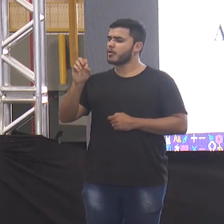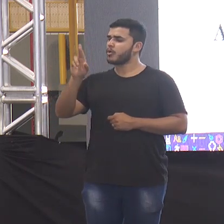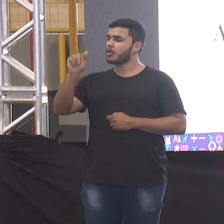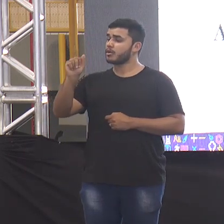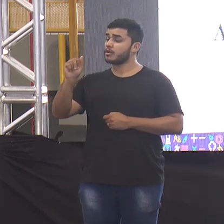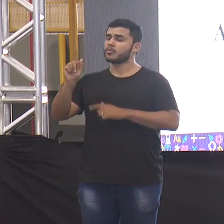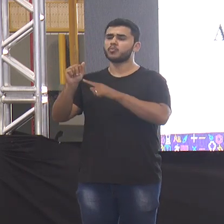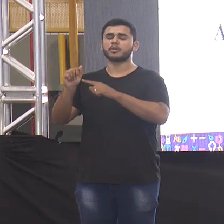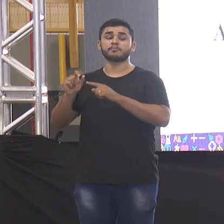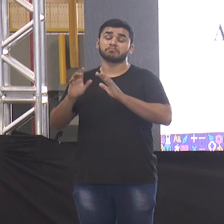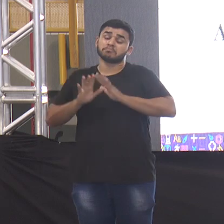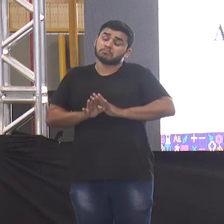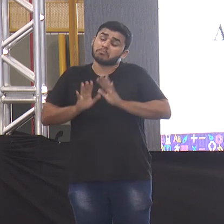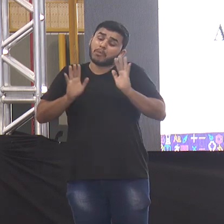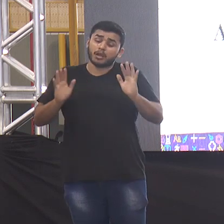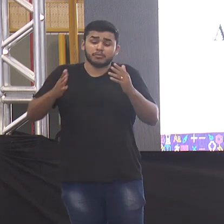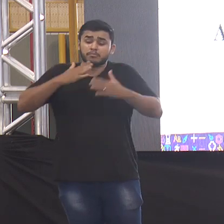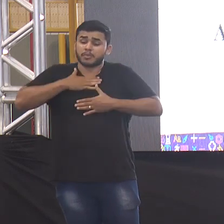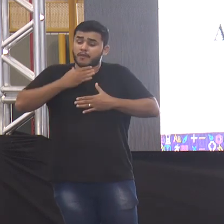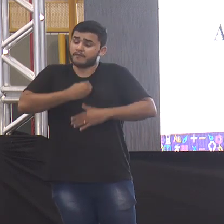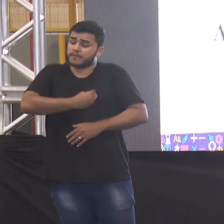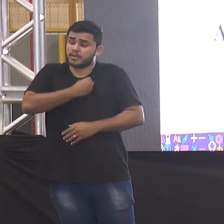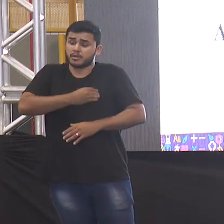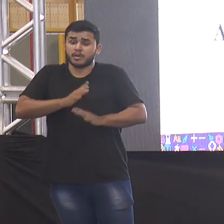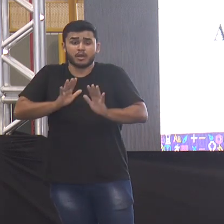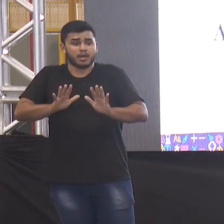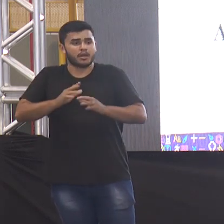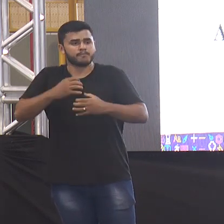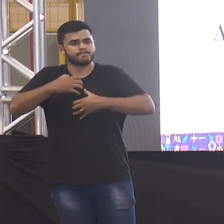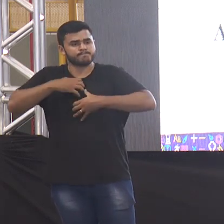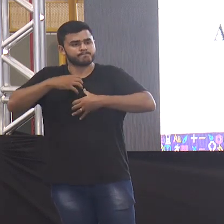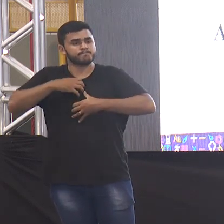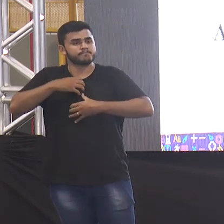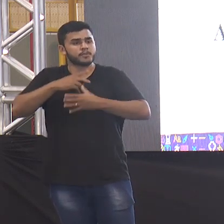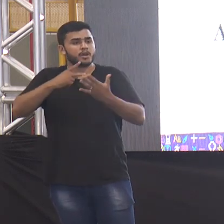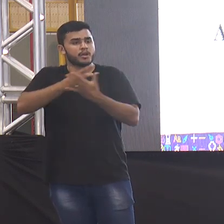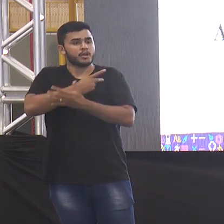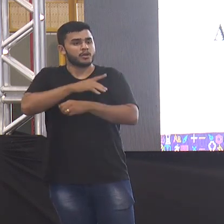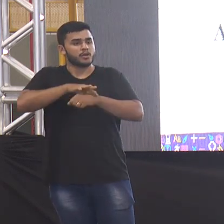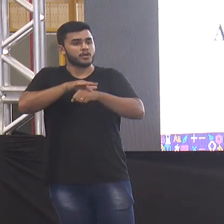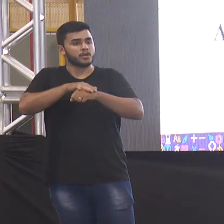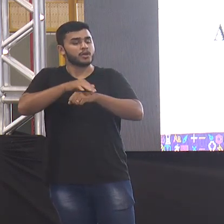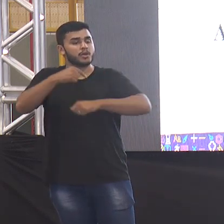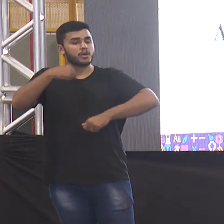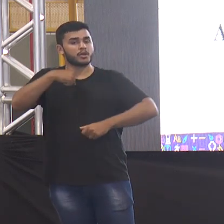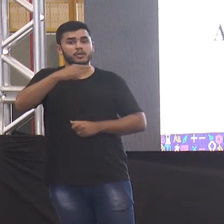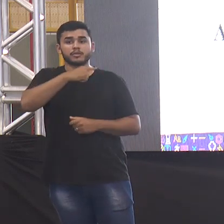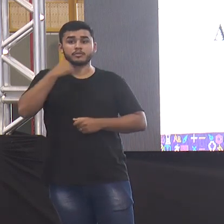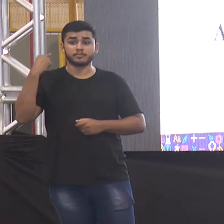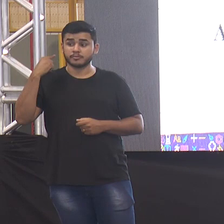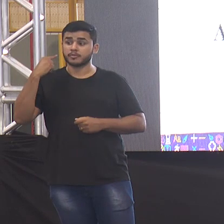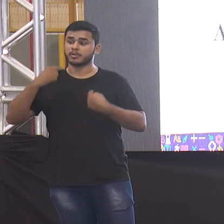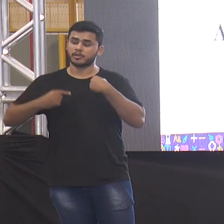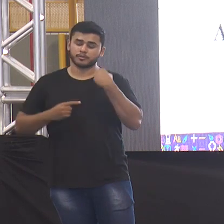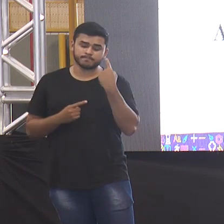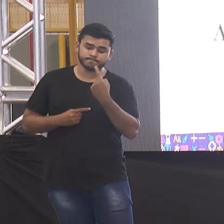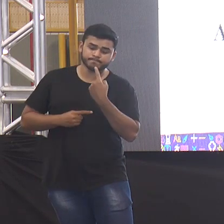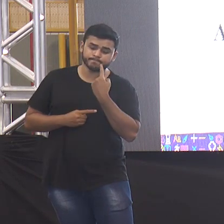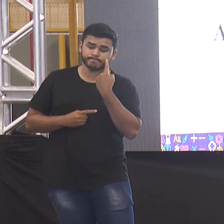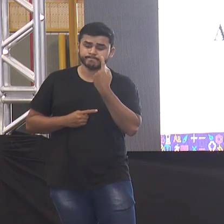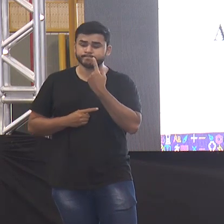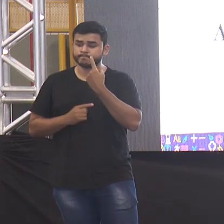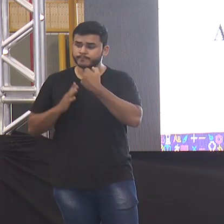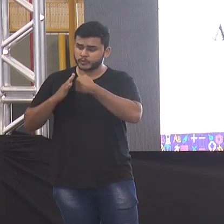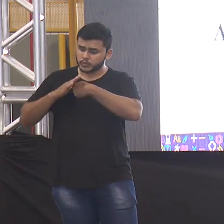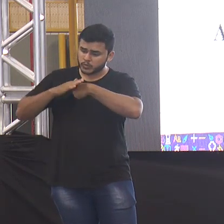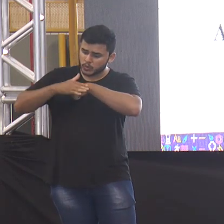dentro do peito a existência finda, presinto a morte na fatal doença. a minha solidão da noite infinda,